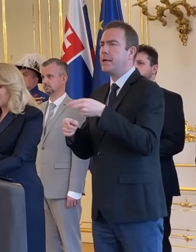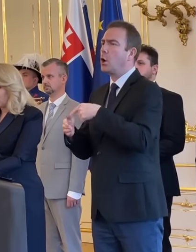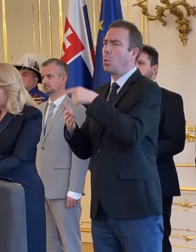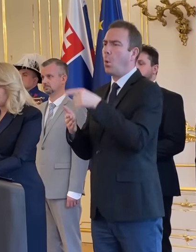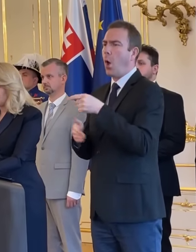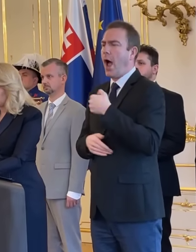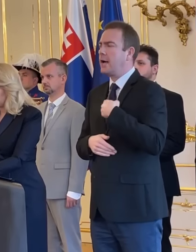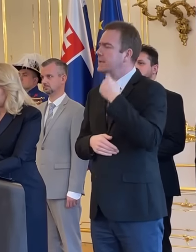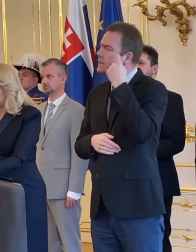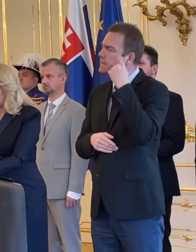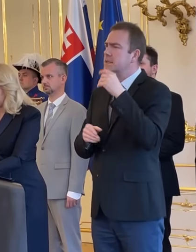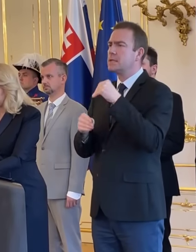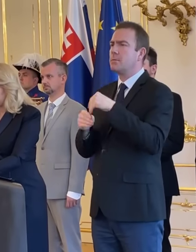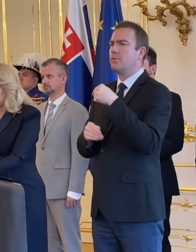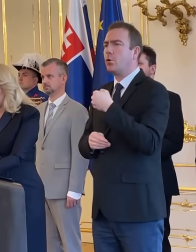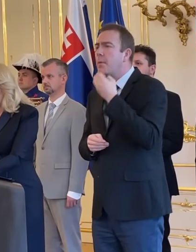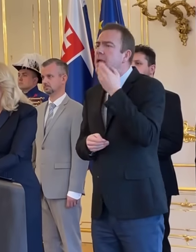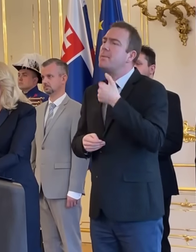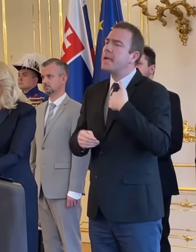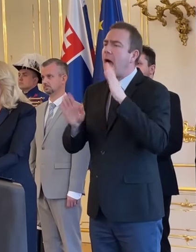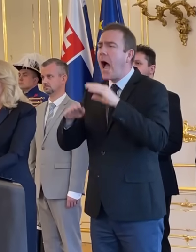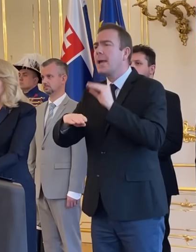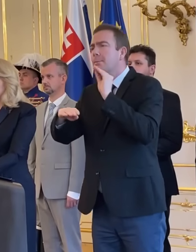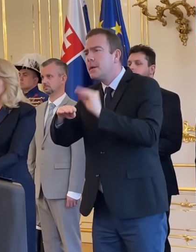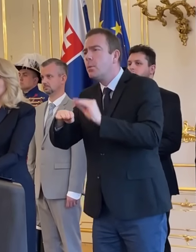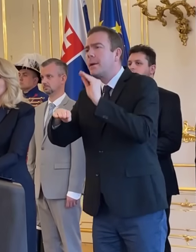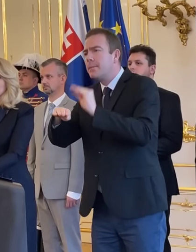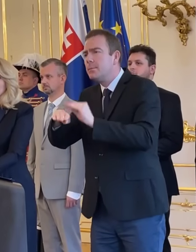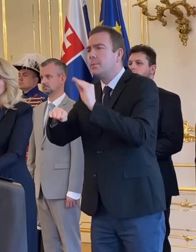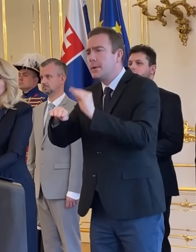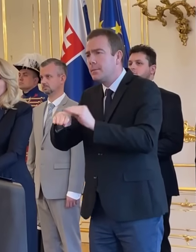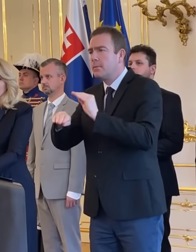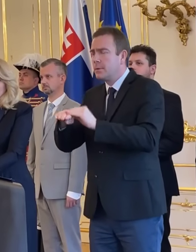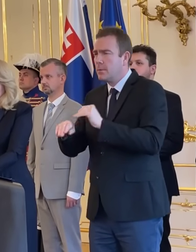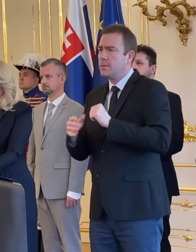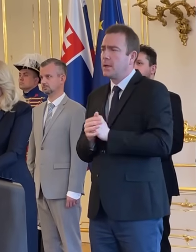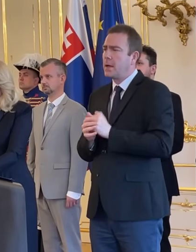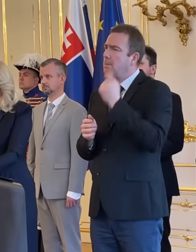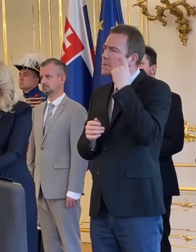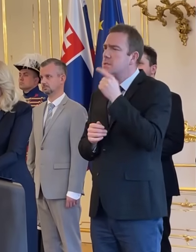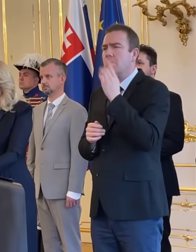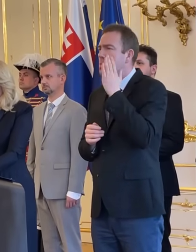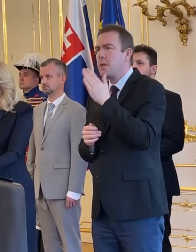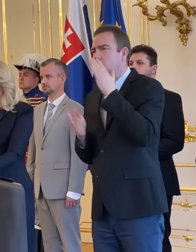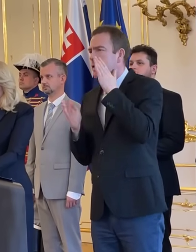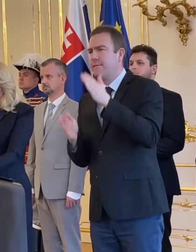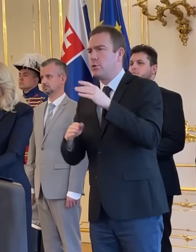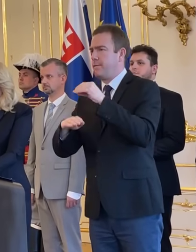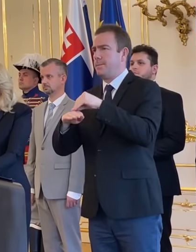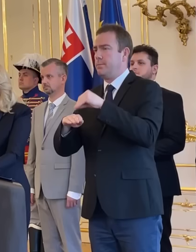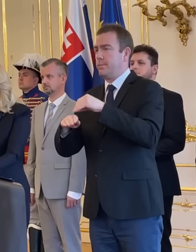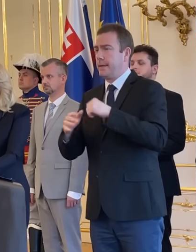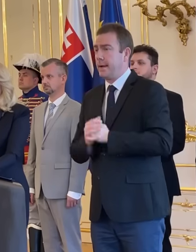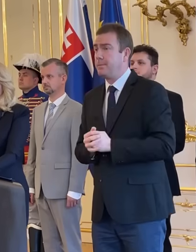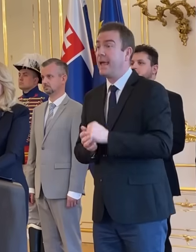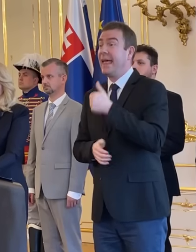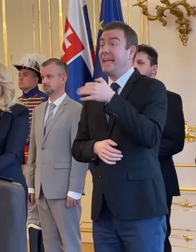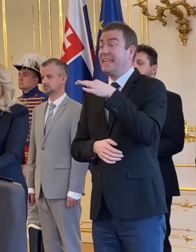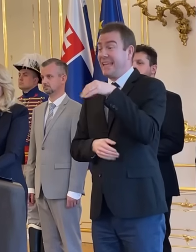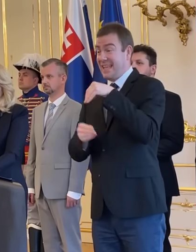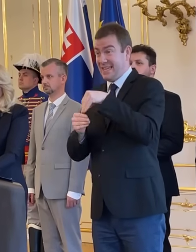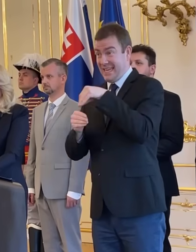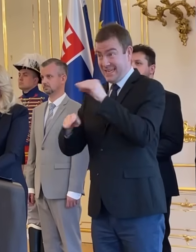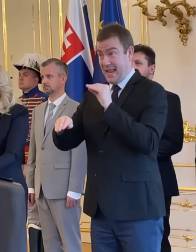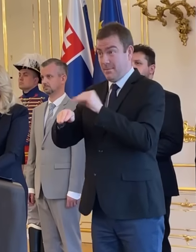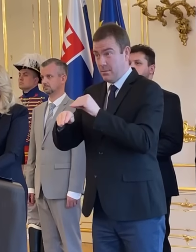ochotu zaoberať sa mojimi prípadnými pripomienkami nad rámec jednej jedinej. A to sú premlčacie lehoty pri